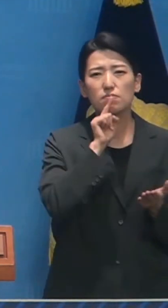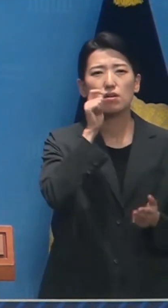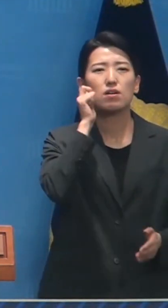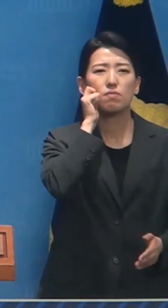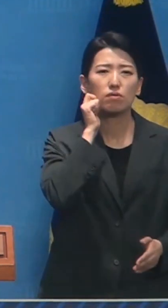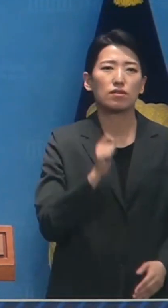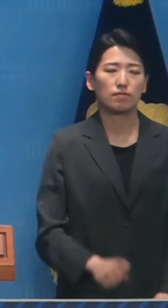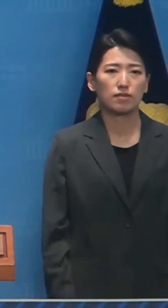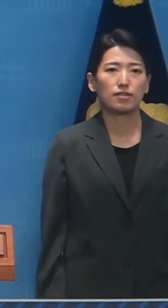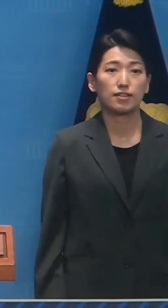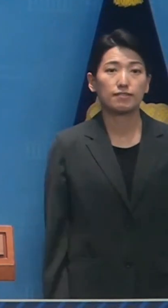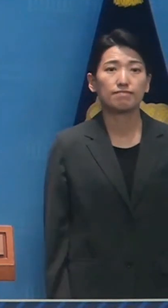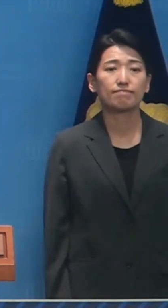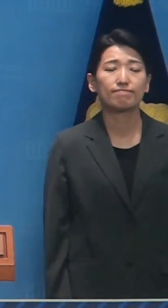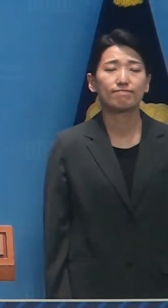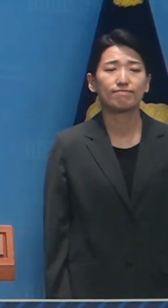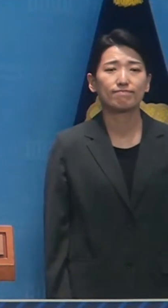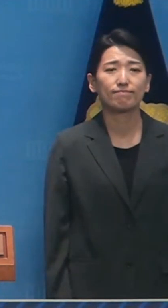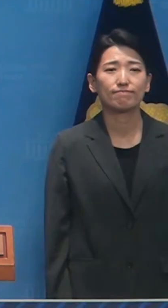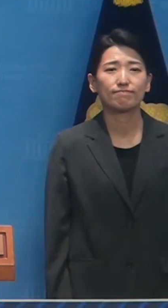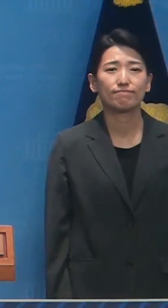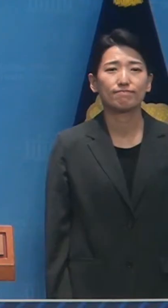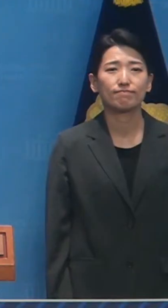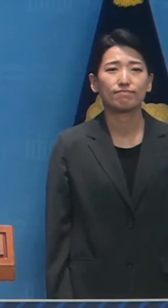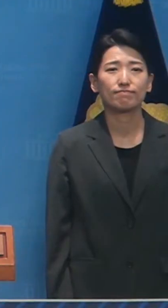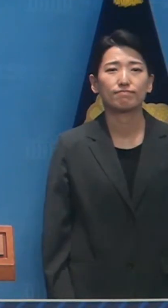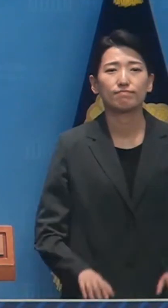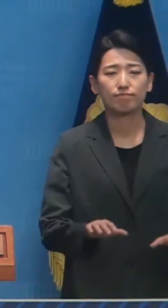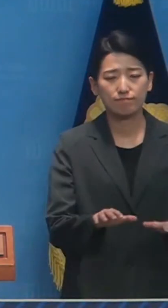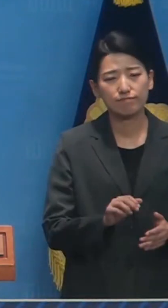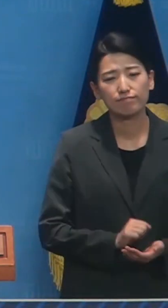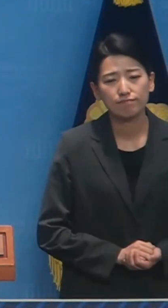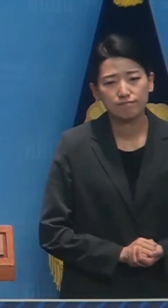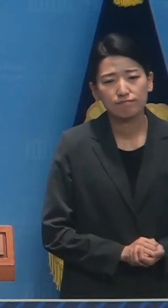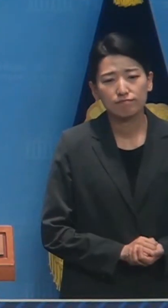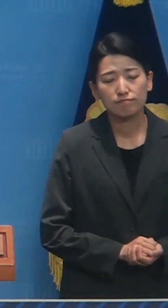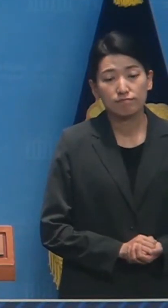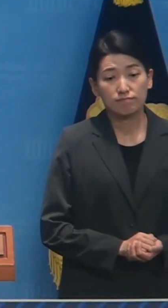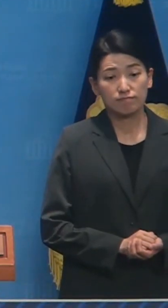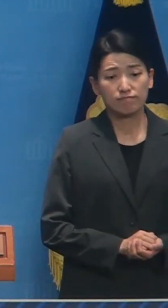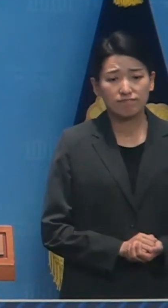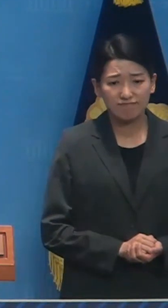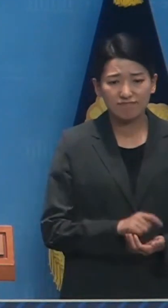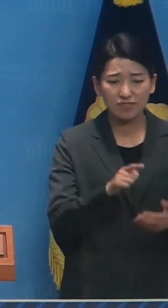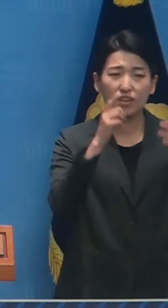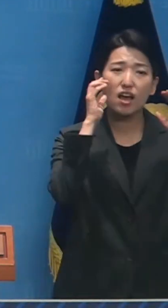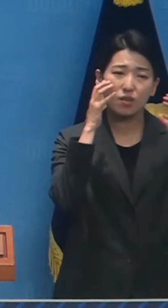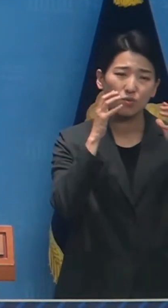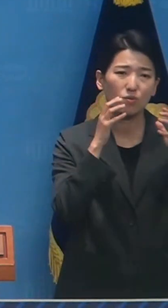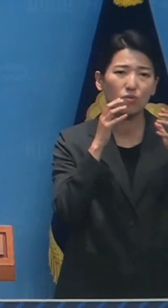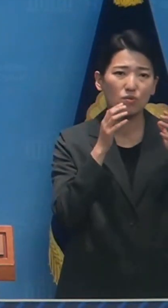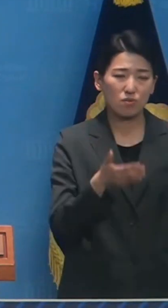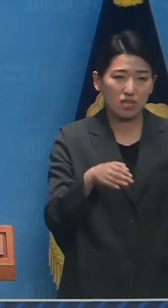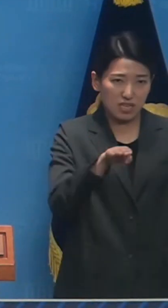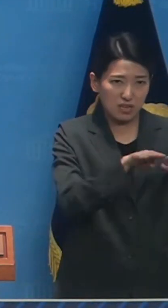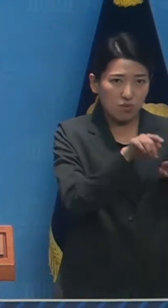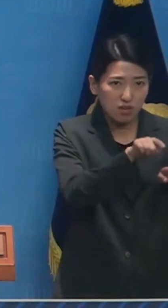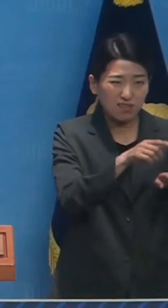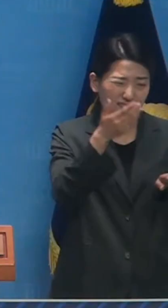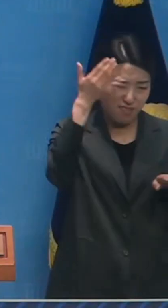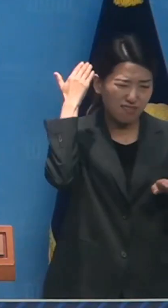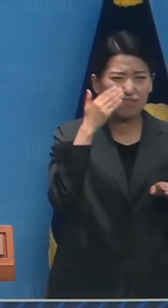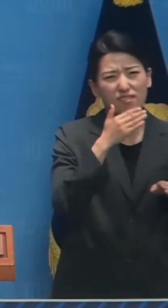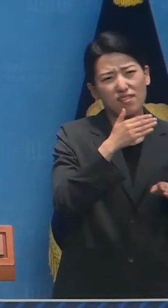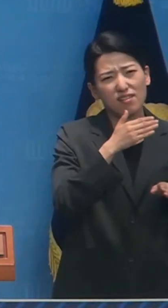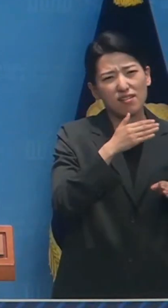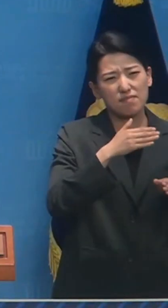이번 유기수용 시설 피해 아동 등의 권리 회복을 위한 특별법 발의를 계기로